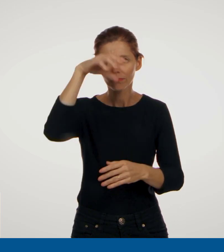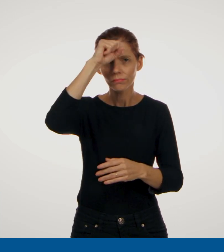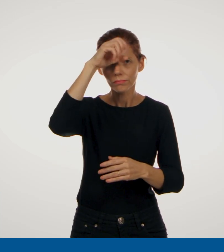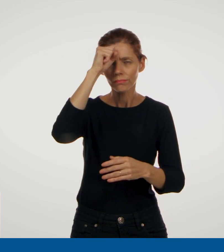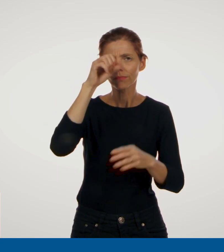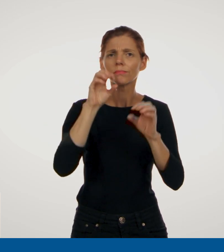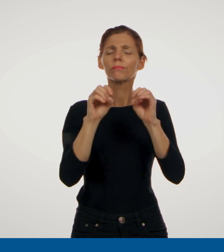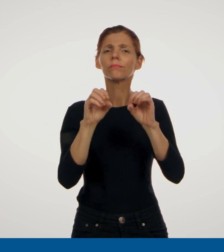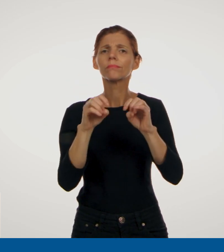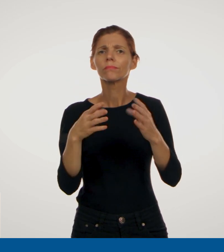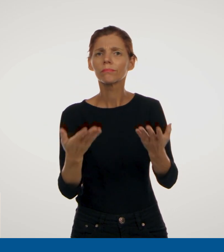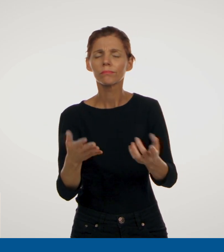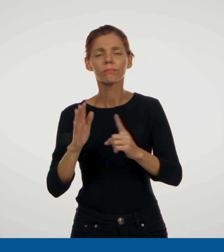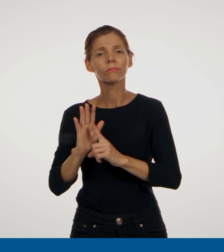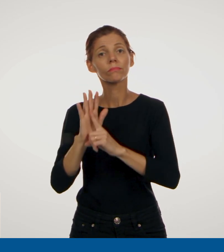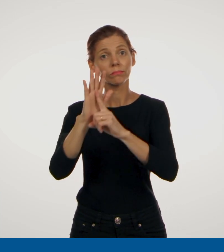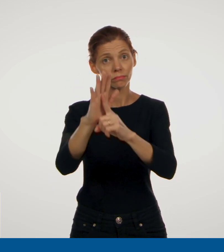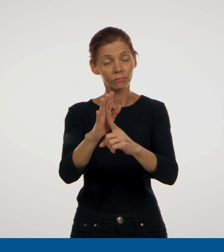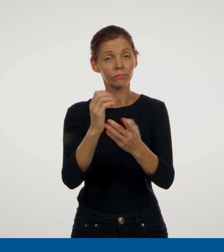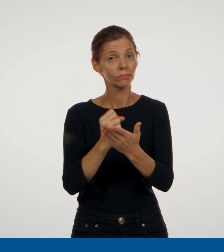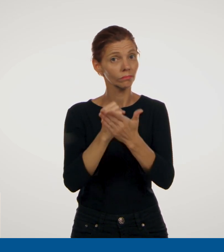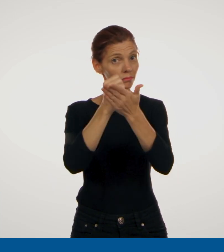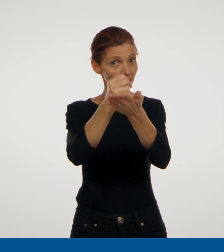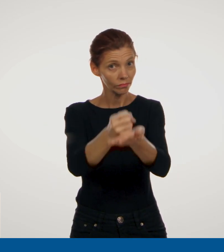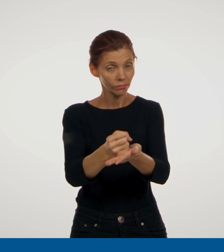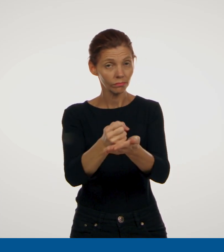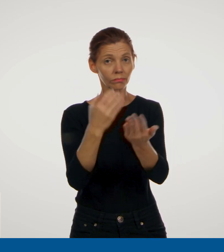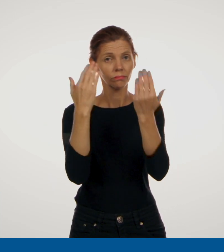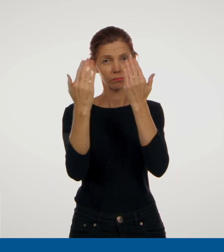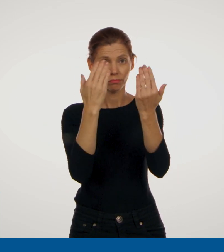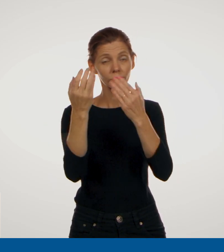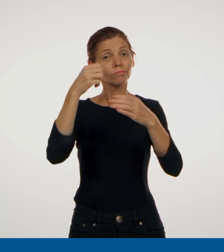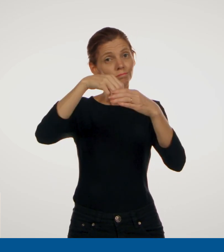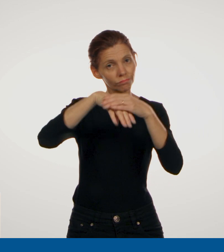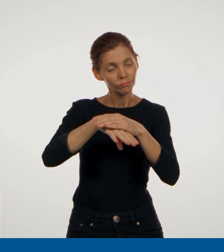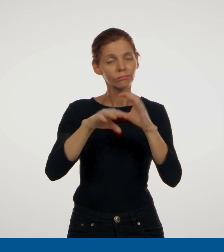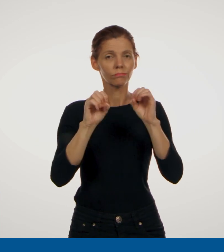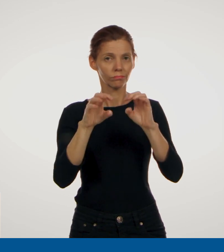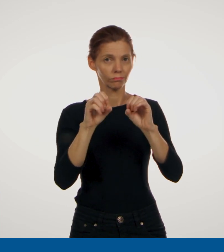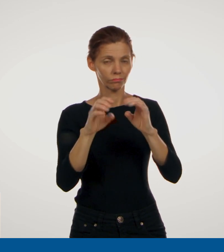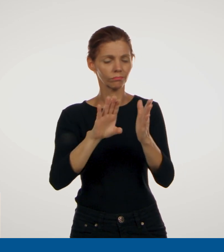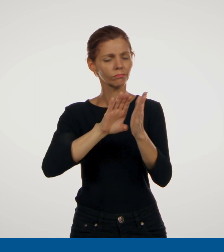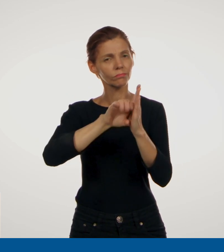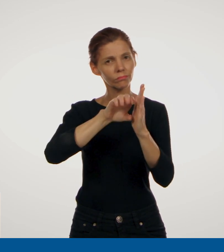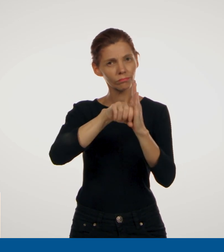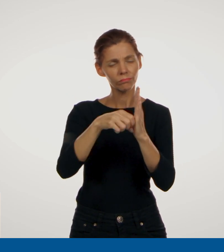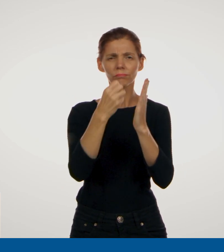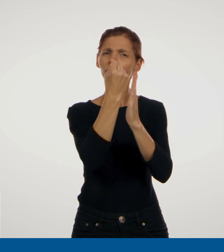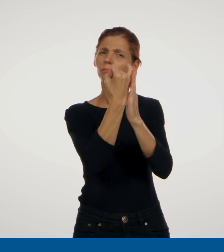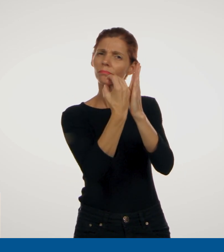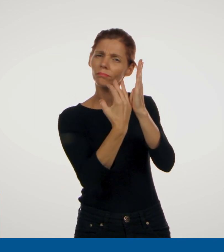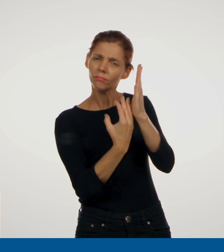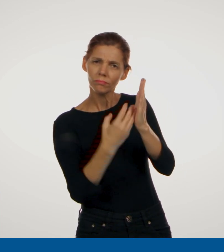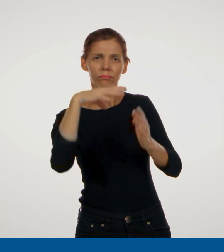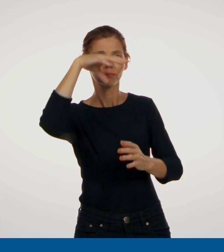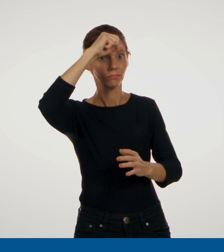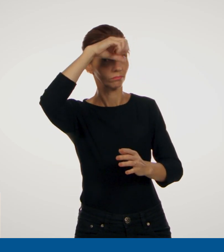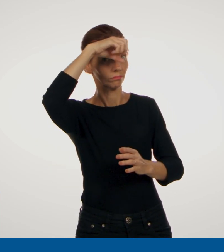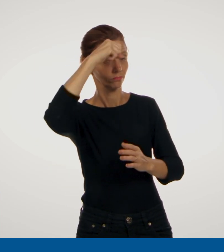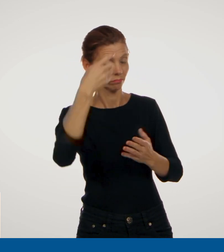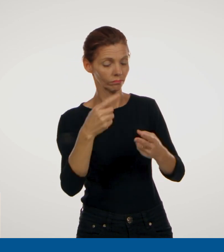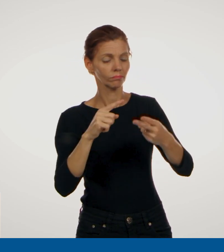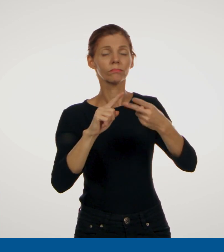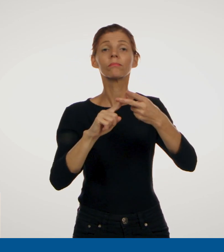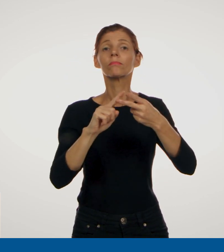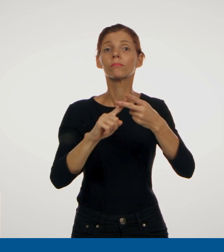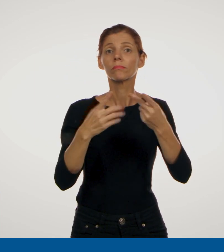aprendizagem. Apresentaremos a contribuição da psicologia na educação, o conceito e as características da aprendizagem.